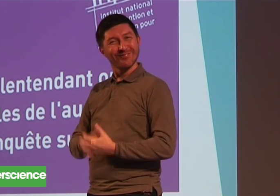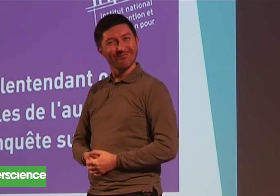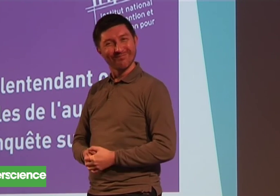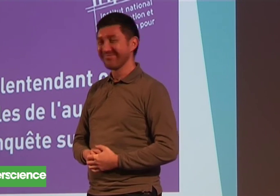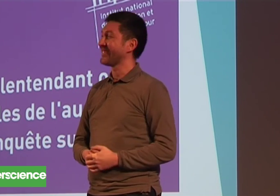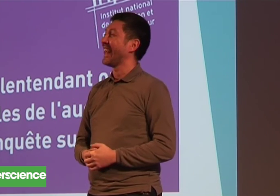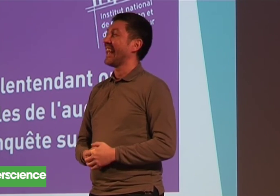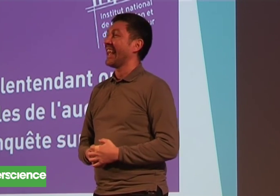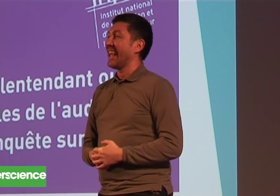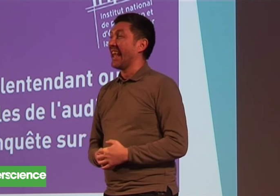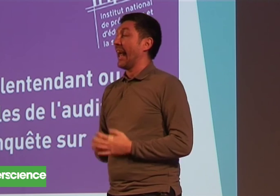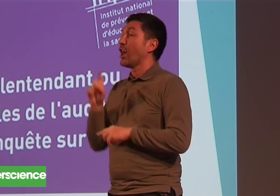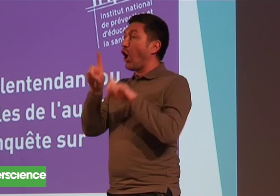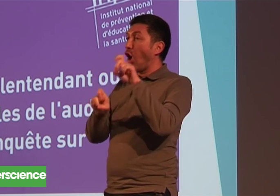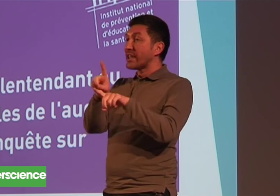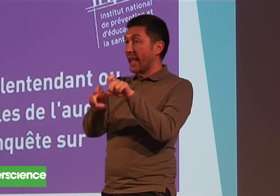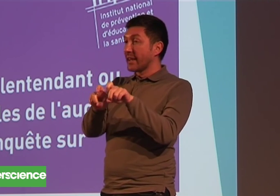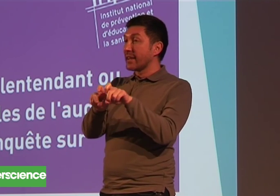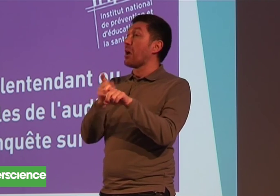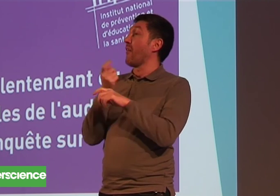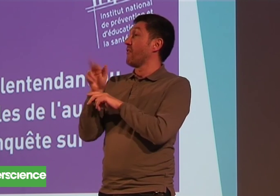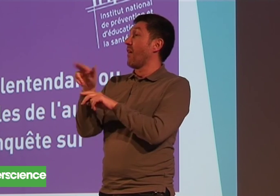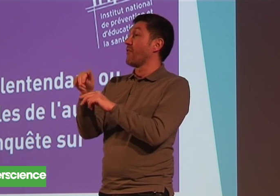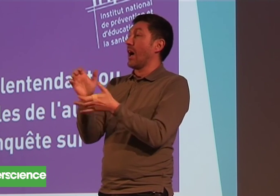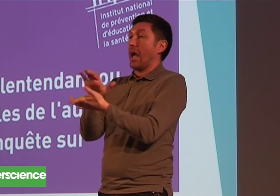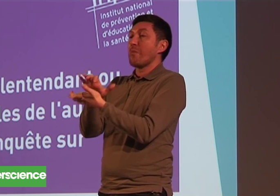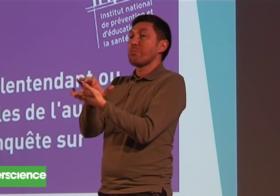va donner lieu à un ouvrage en fait très prochainement, au début d'année prochaine.